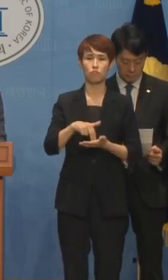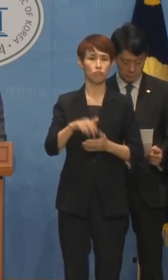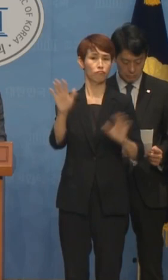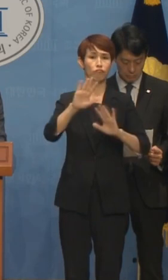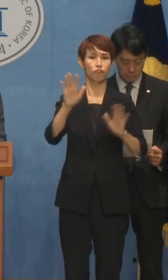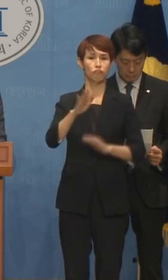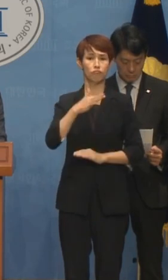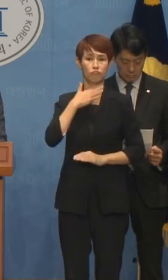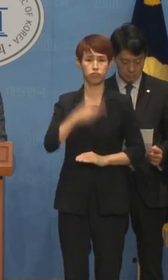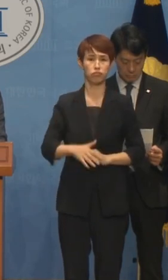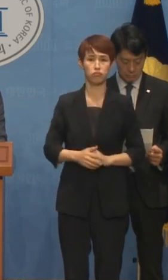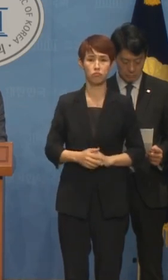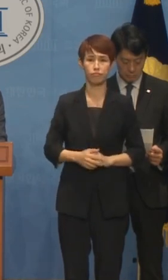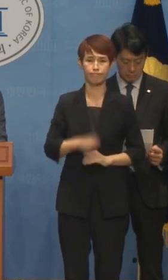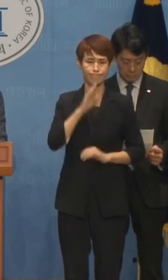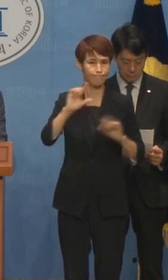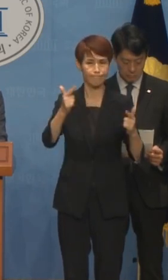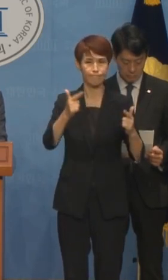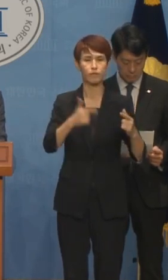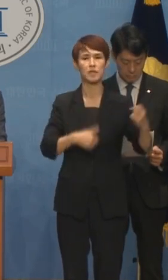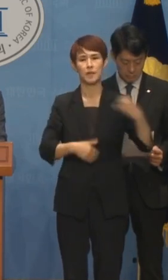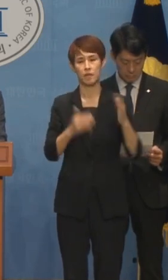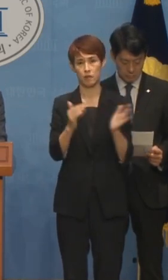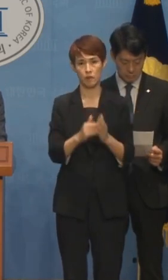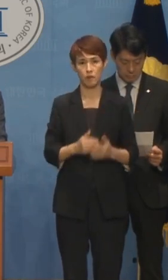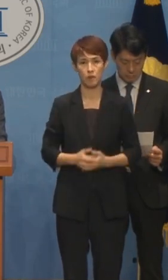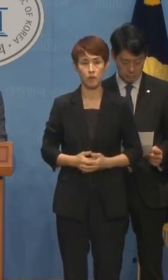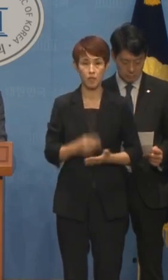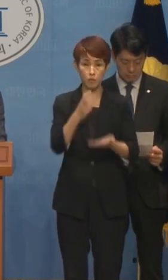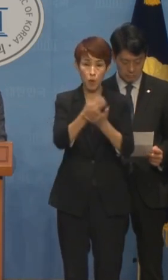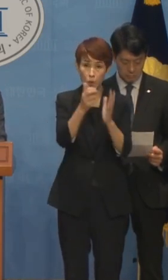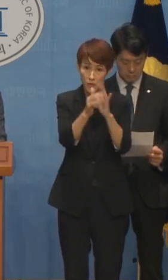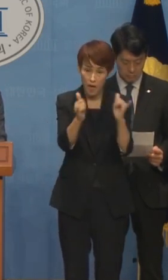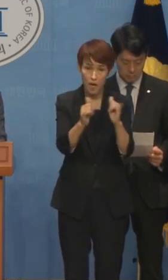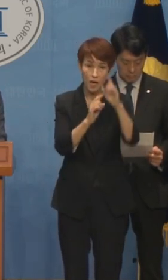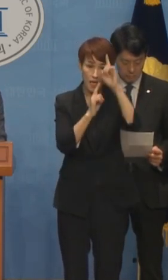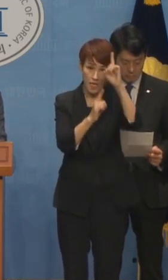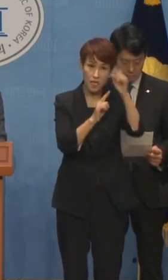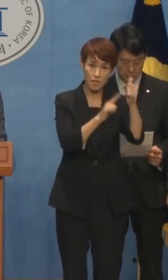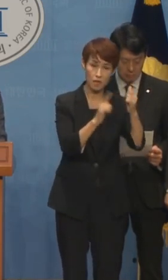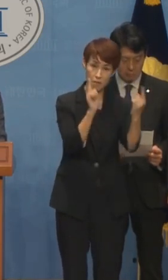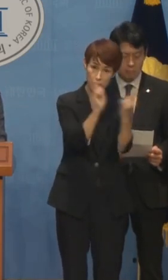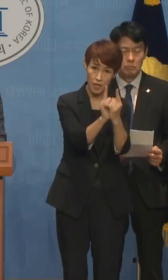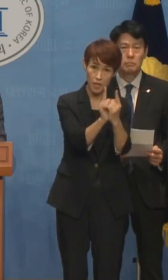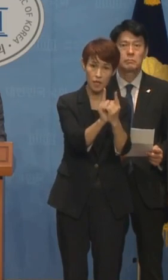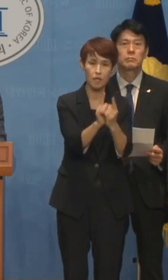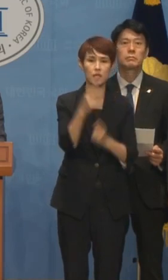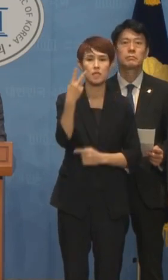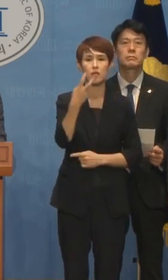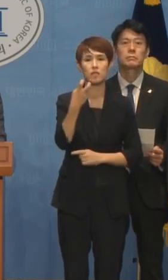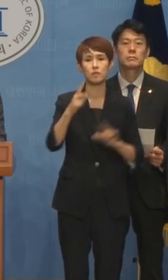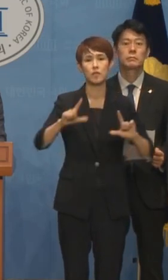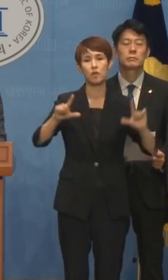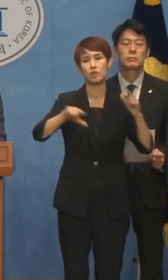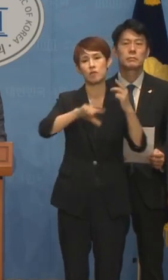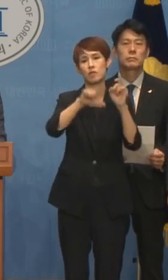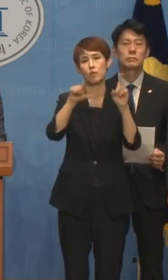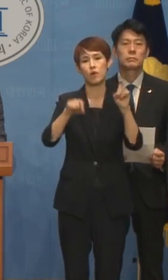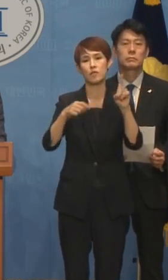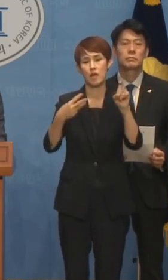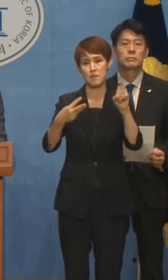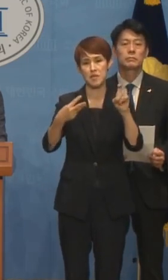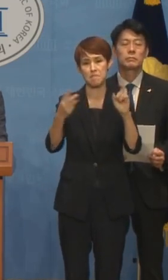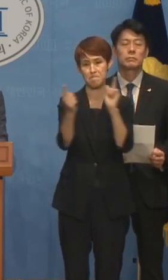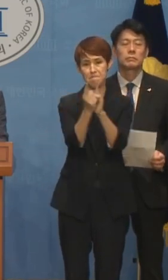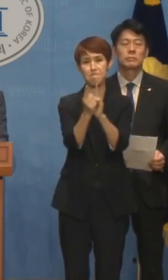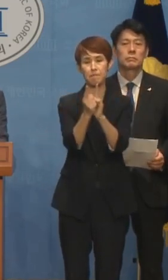사실이 아니다라고 해명했습니다. 해당 변호사와 이전 부지사 접견은 2022년 11월 3일